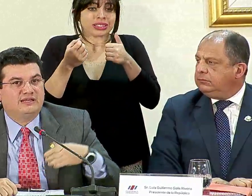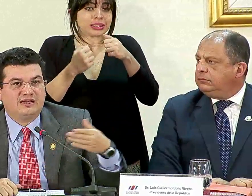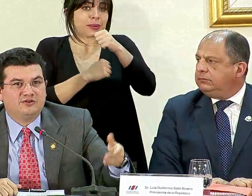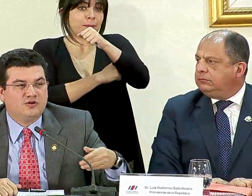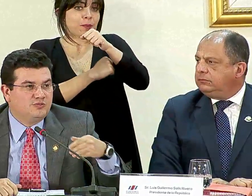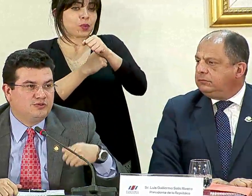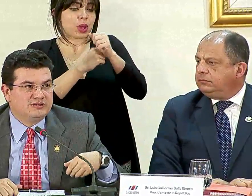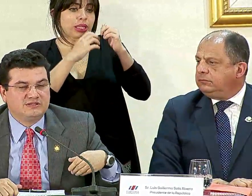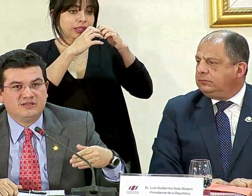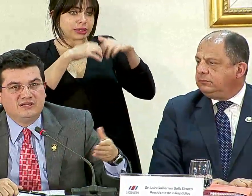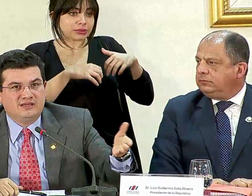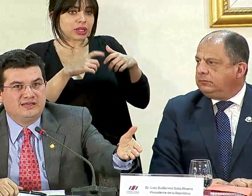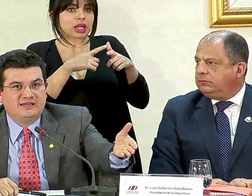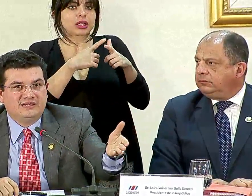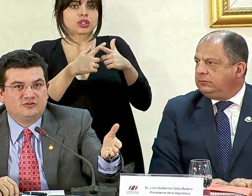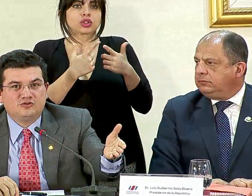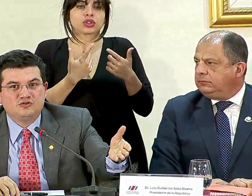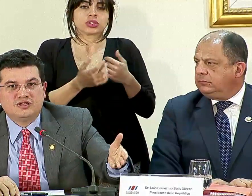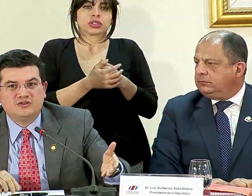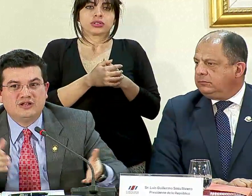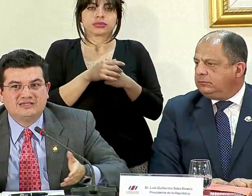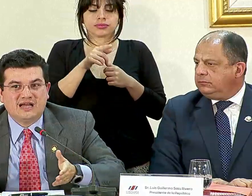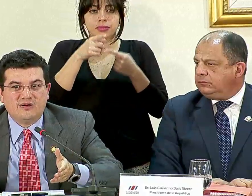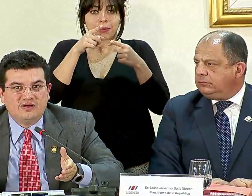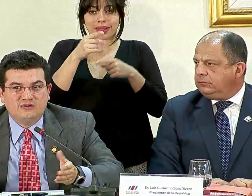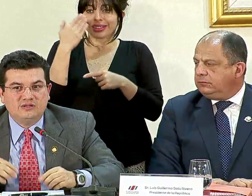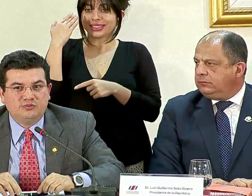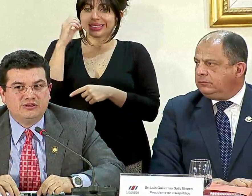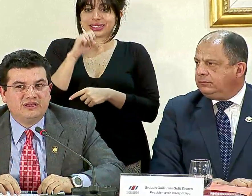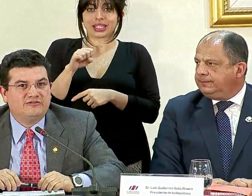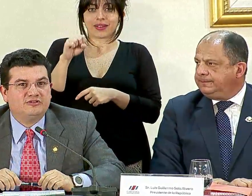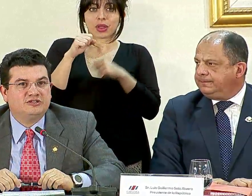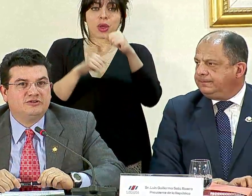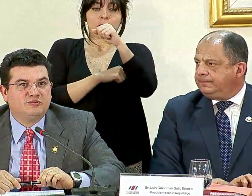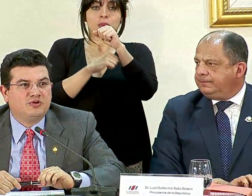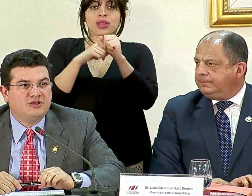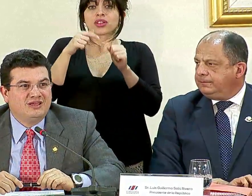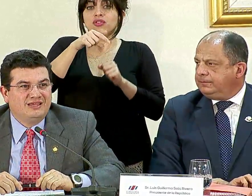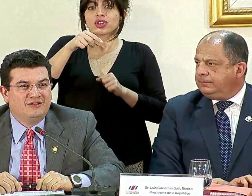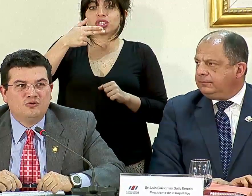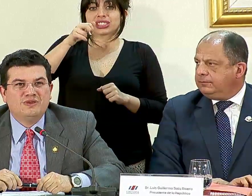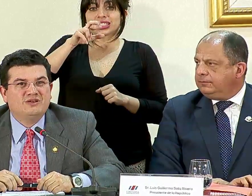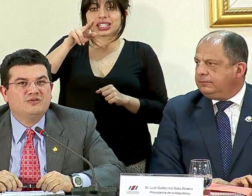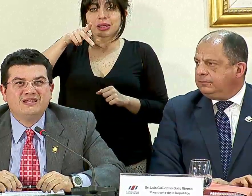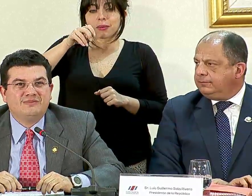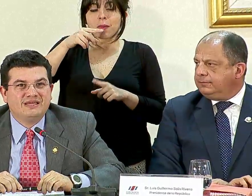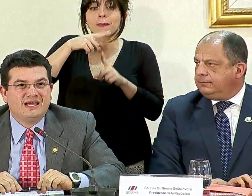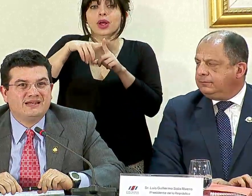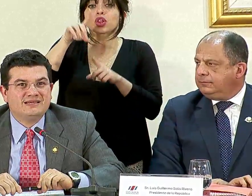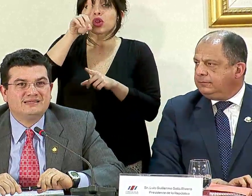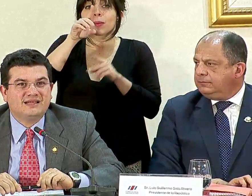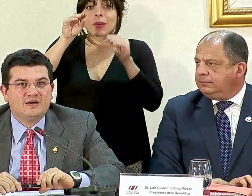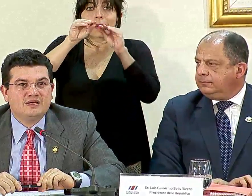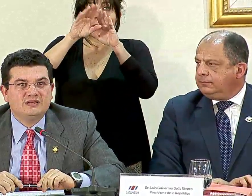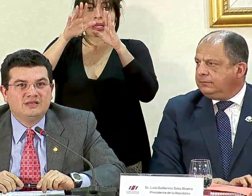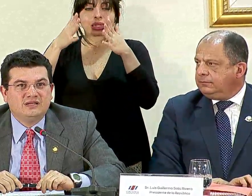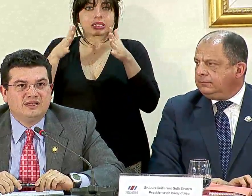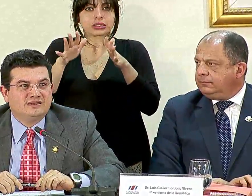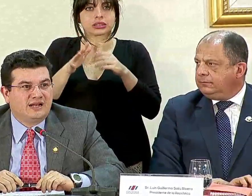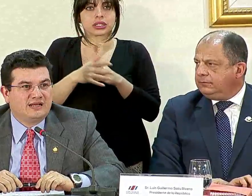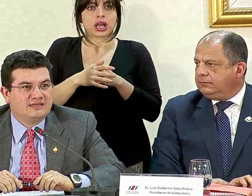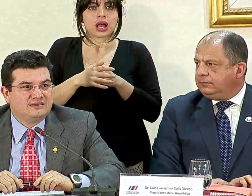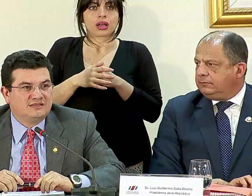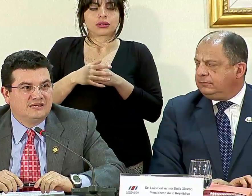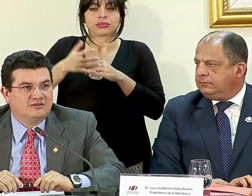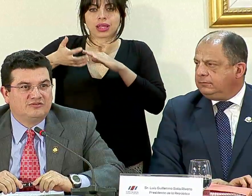puente cayó, pues esto sucedió el sábado, el puente del río Chirripó, y el domingo en la mañana ya estaban